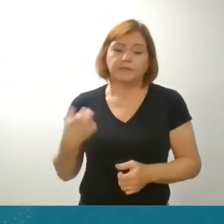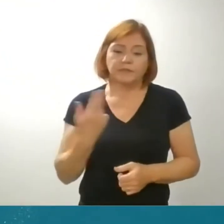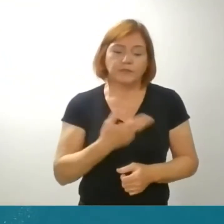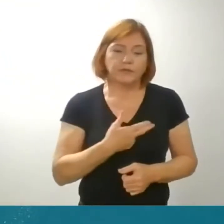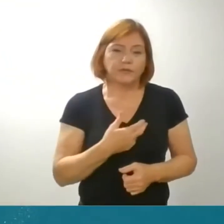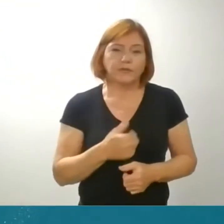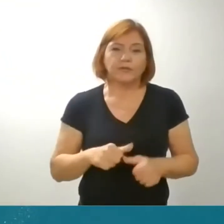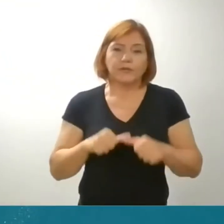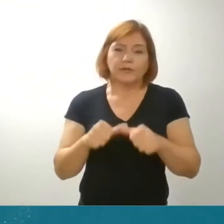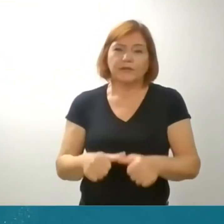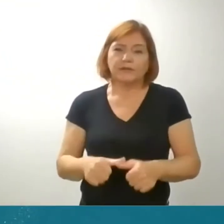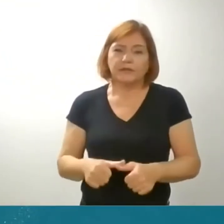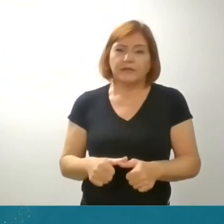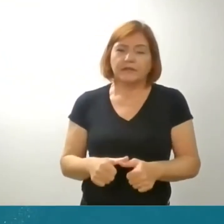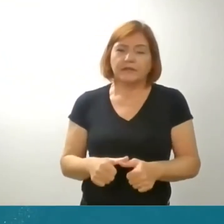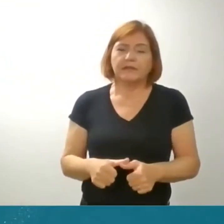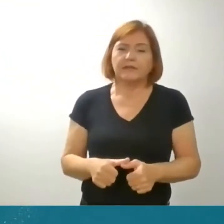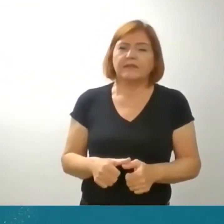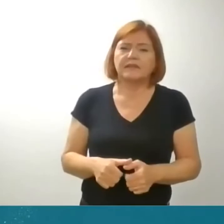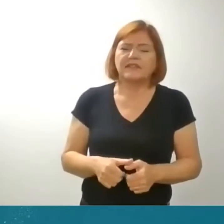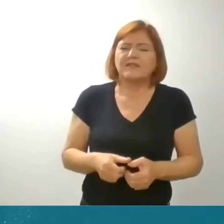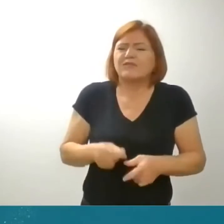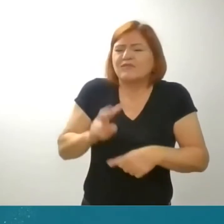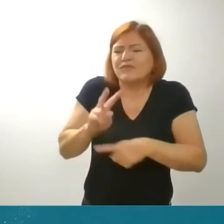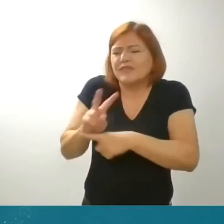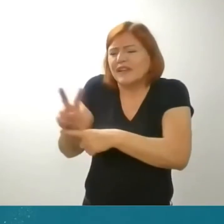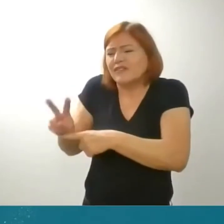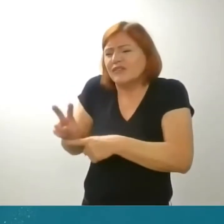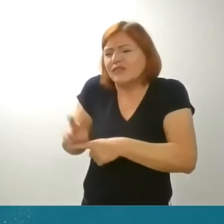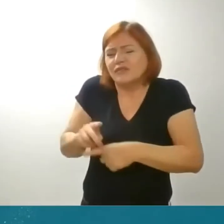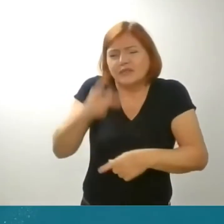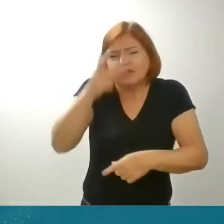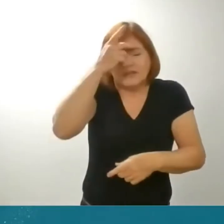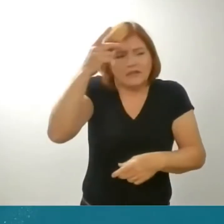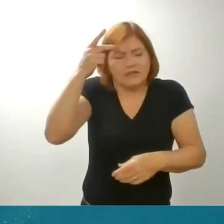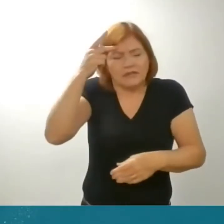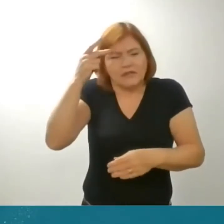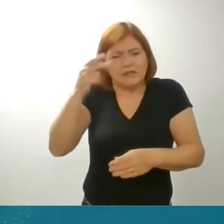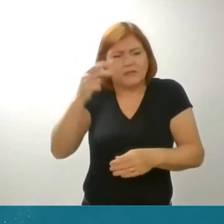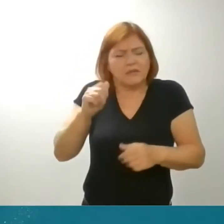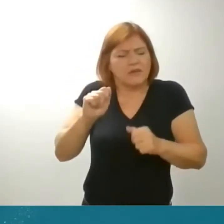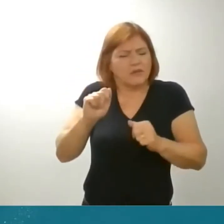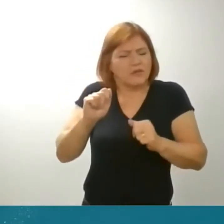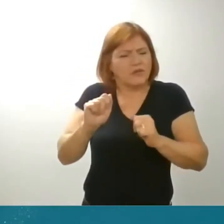Pai da Eternidade, na verdade, é Pai Eterno. Pai Eterno e Príncipe da Paz.